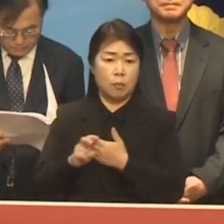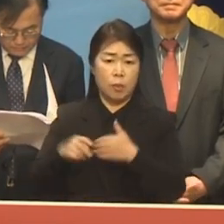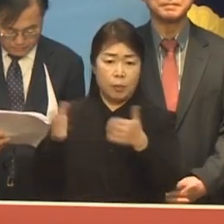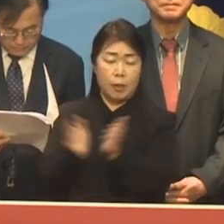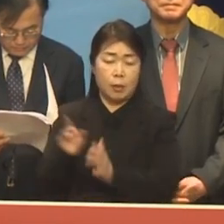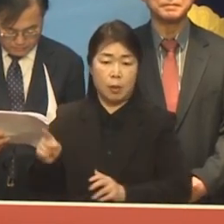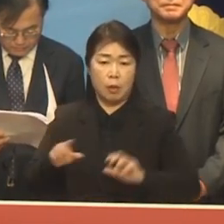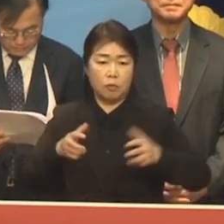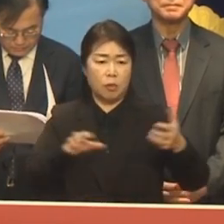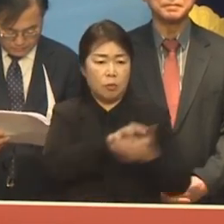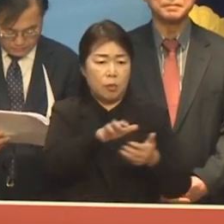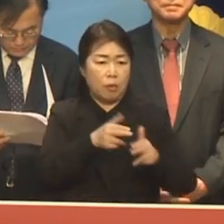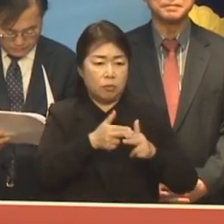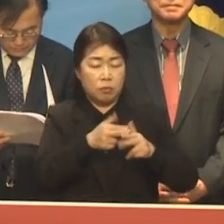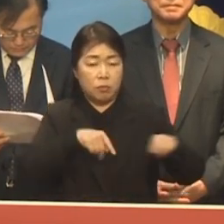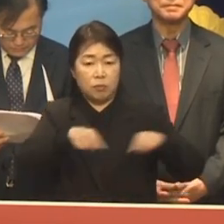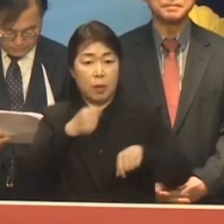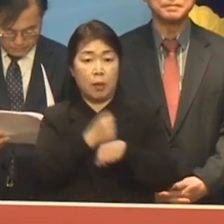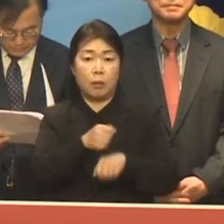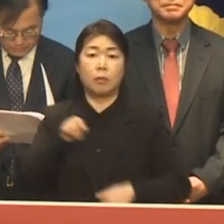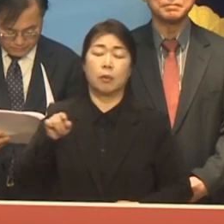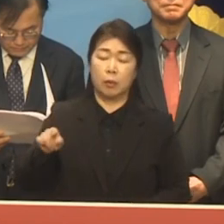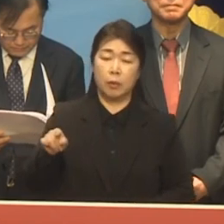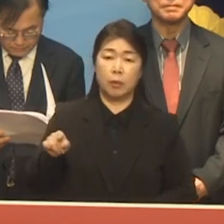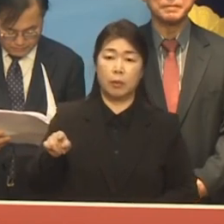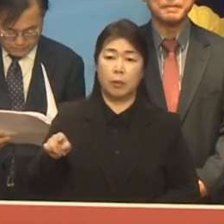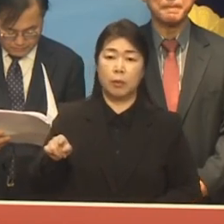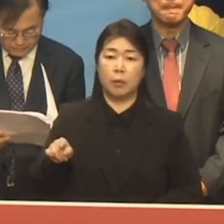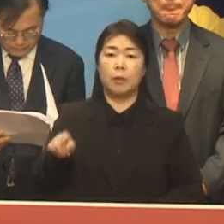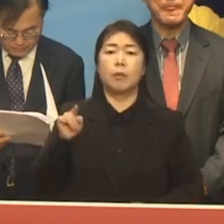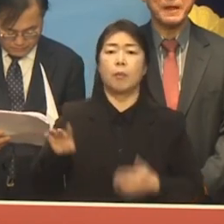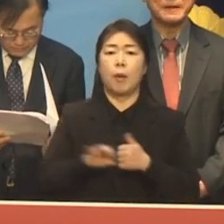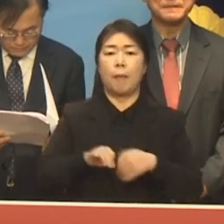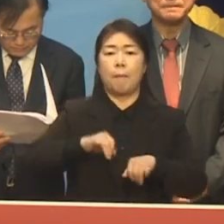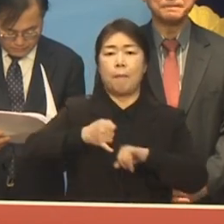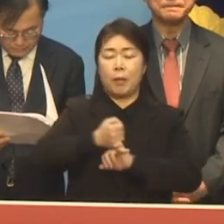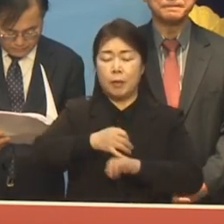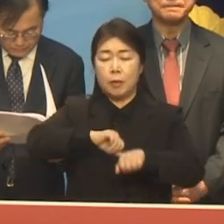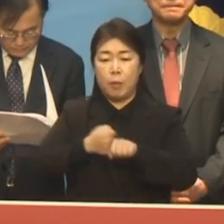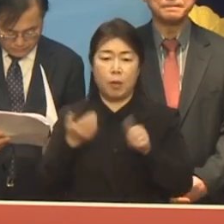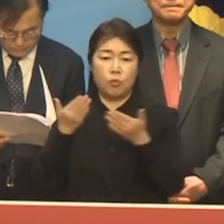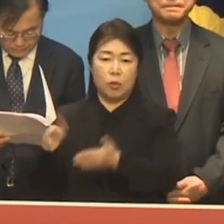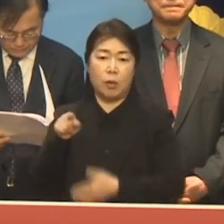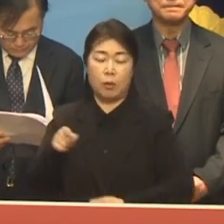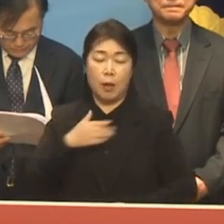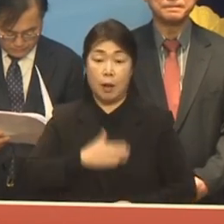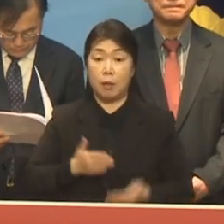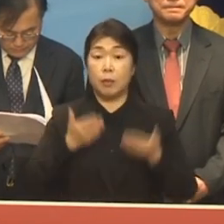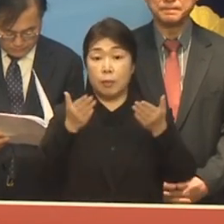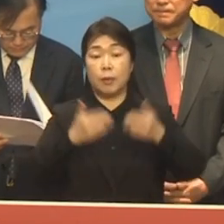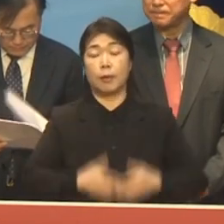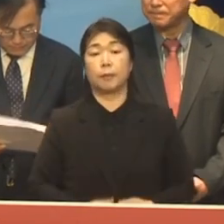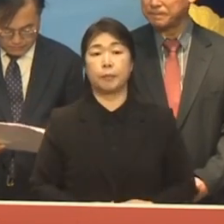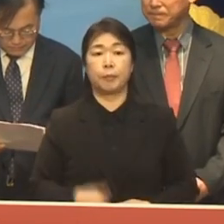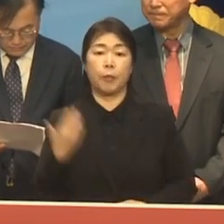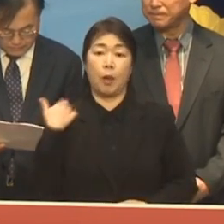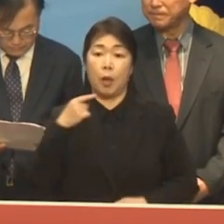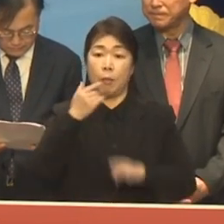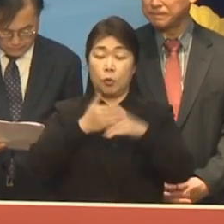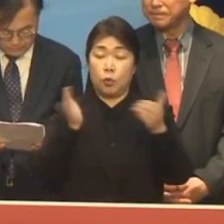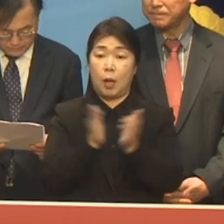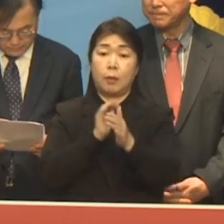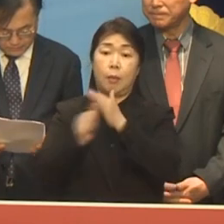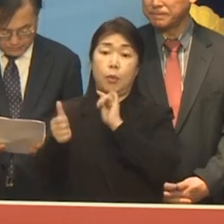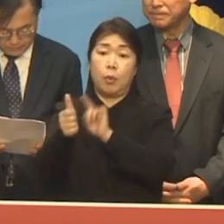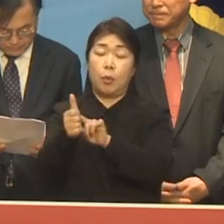자행하면 반드시 처벌받는다는 교훈을 주기 위한 것입니다. 최근 민주당의 대표가